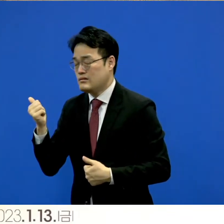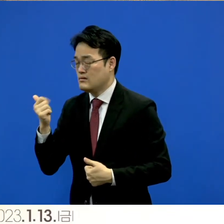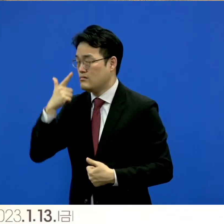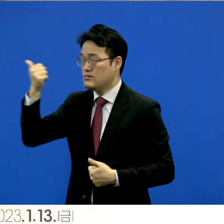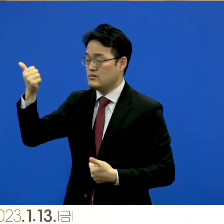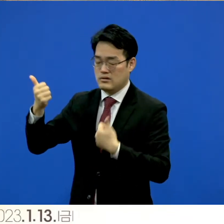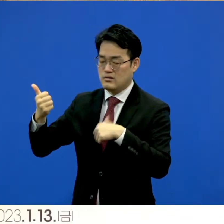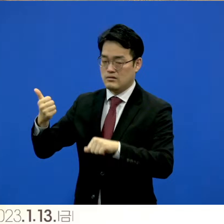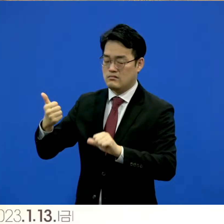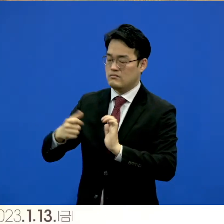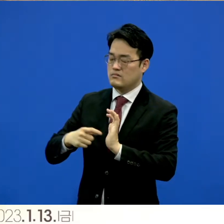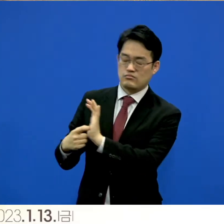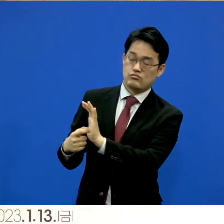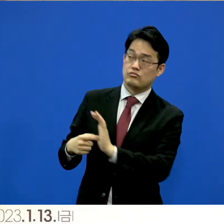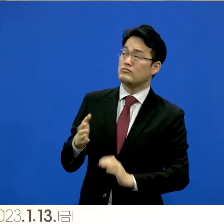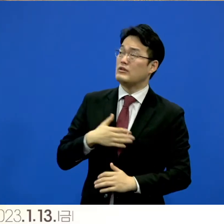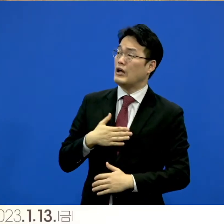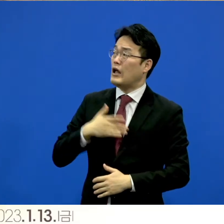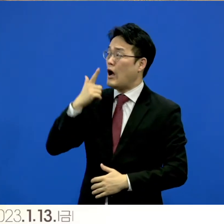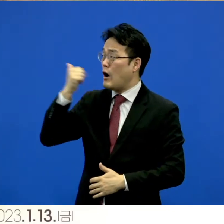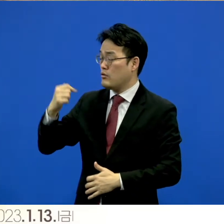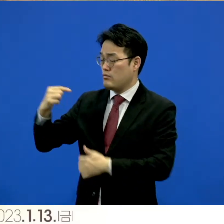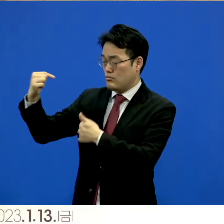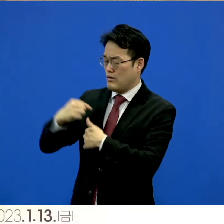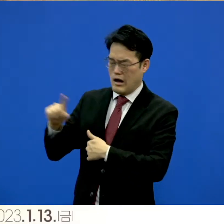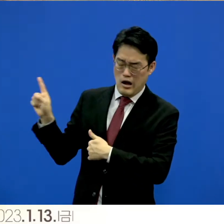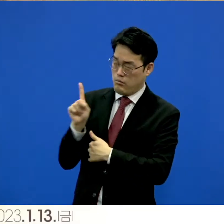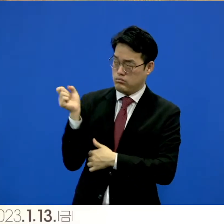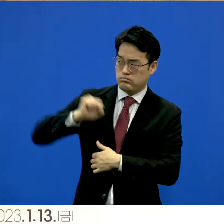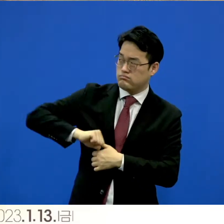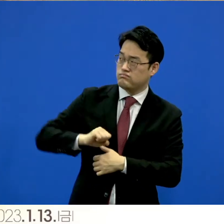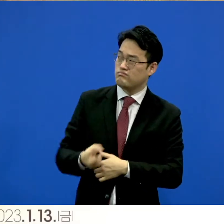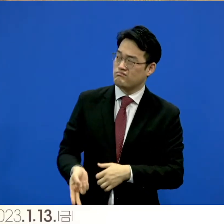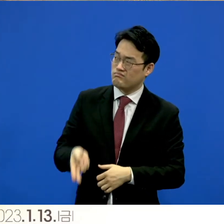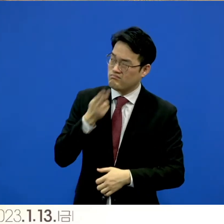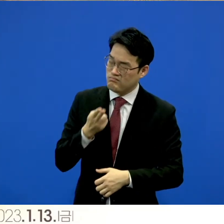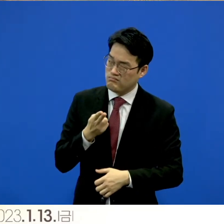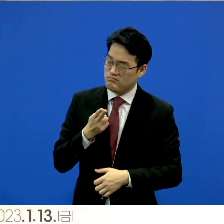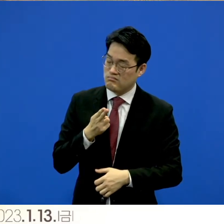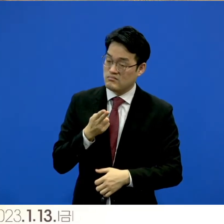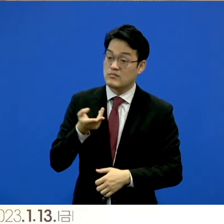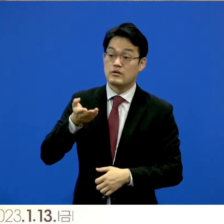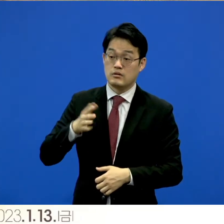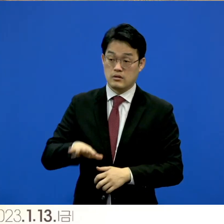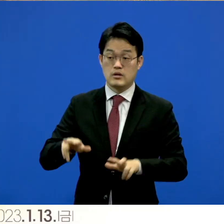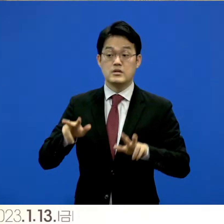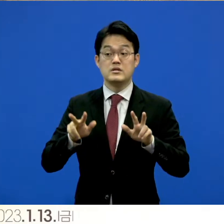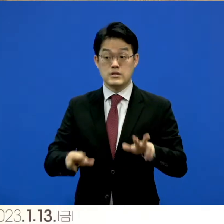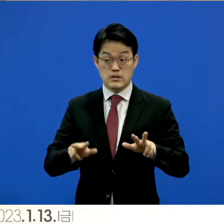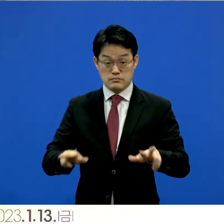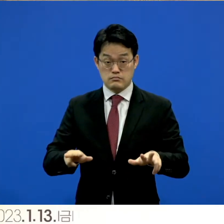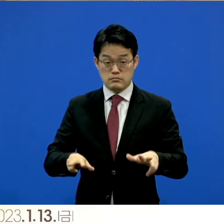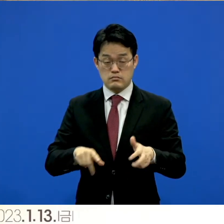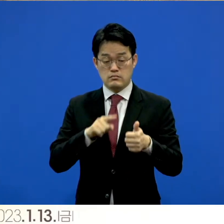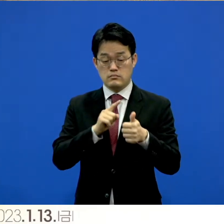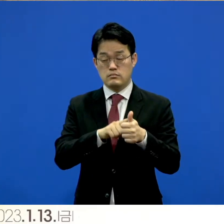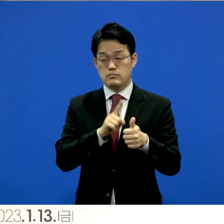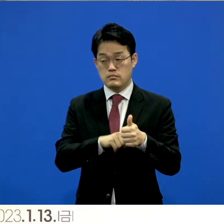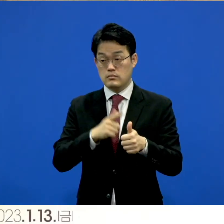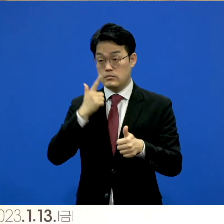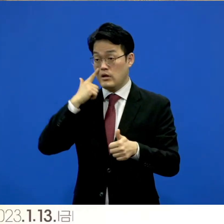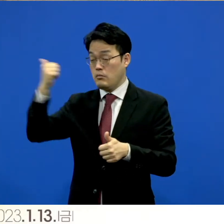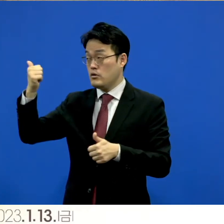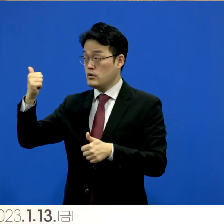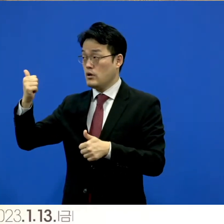아버지의 명을 어긴 적이 없다고 하던 아들. 그러나 사실 그런 아버지의 명을 심각하게 거역하고 있습니다. 아버지가